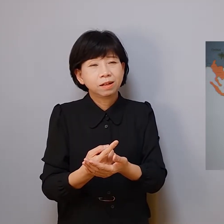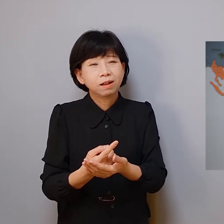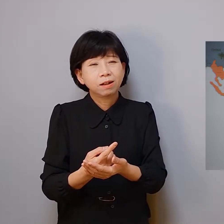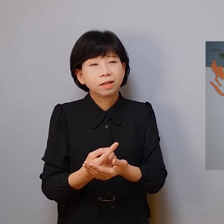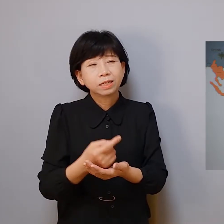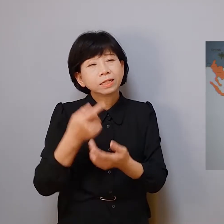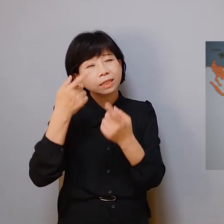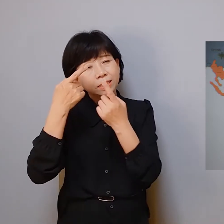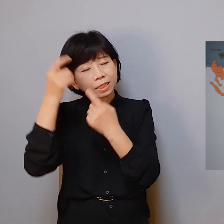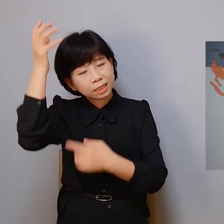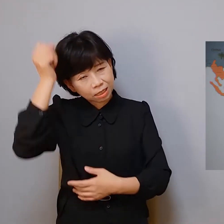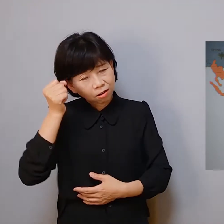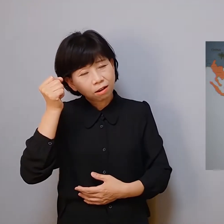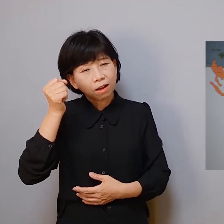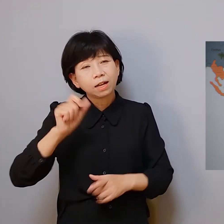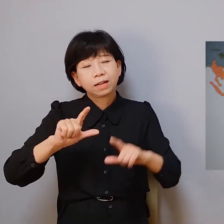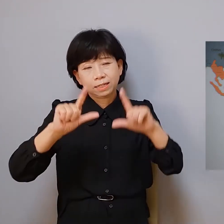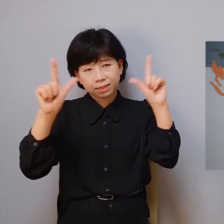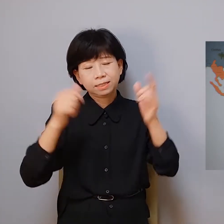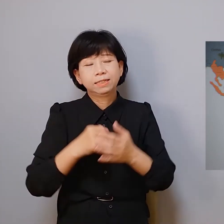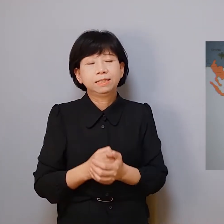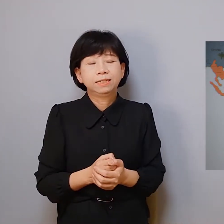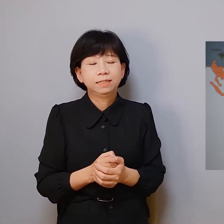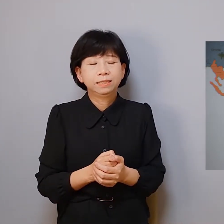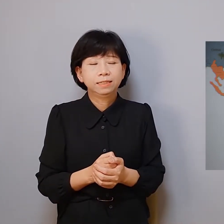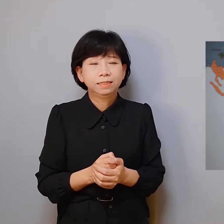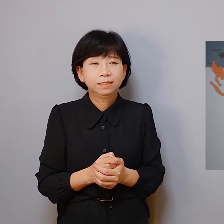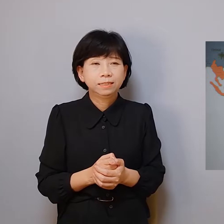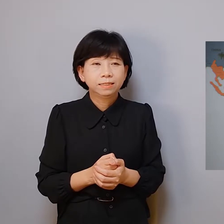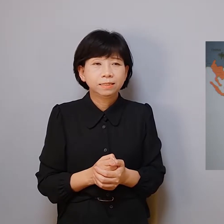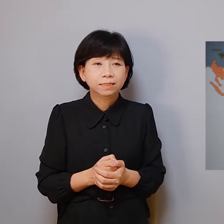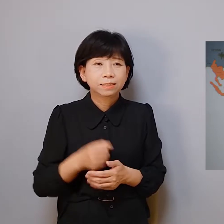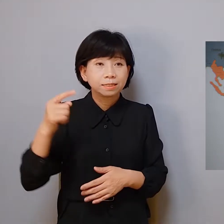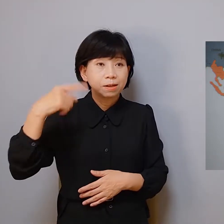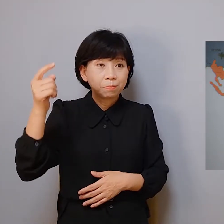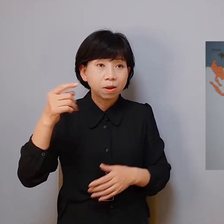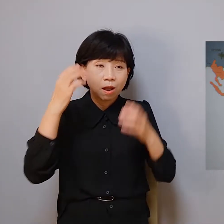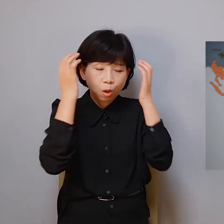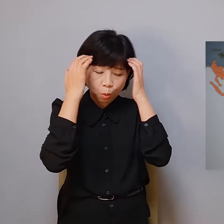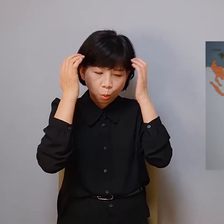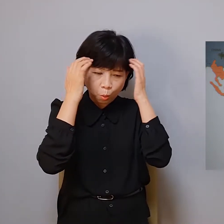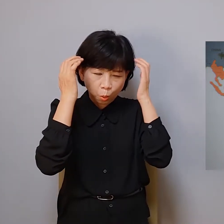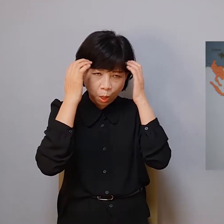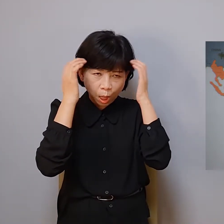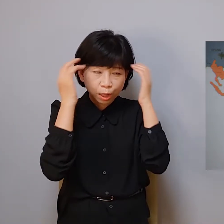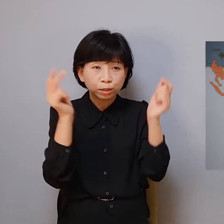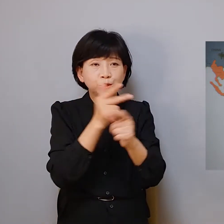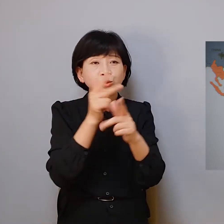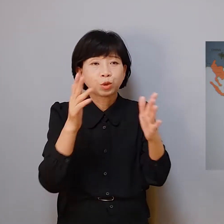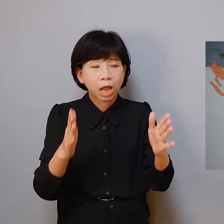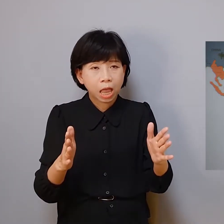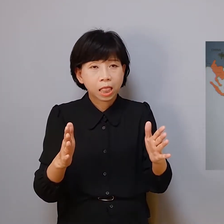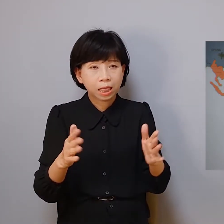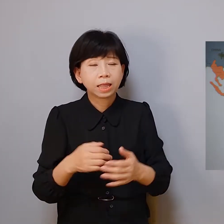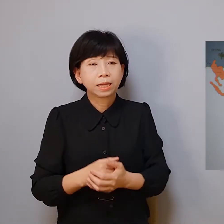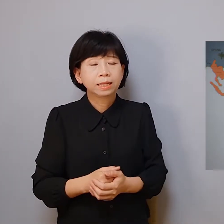예수님이 당하시죠. 그래서 고난주간이라고 하고 그 주가 지나면 4월 세 번째